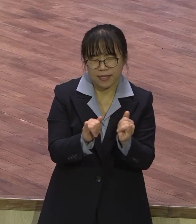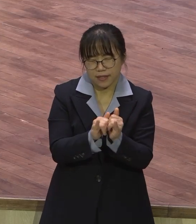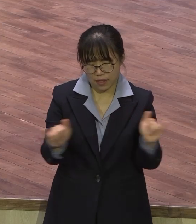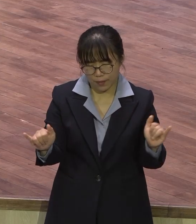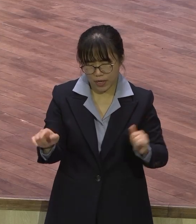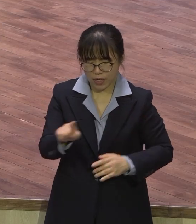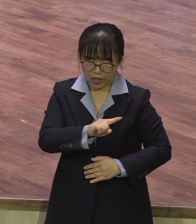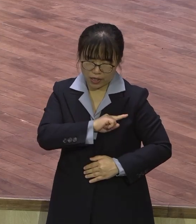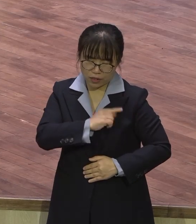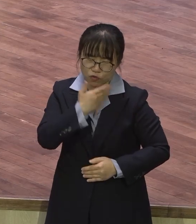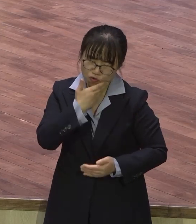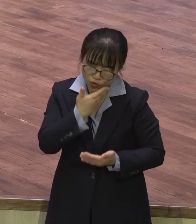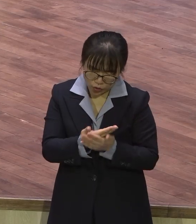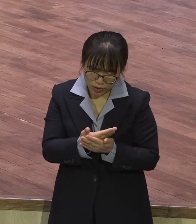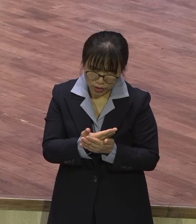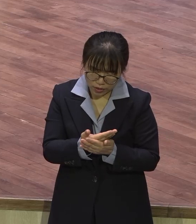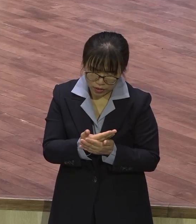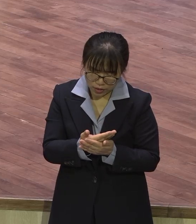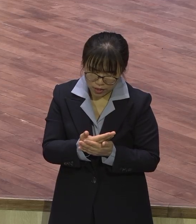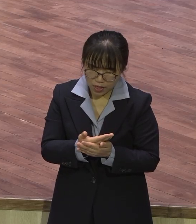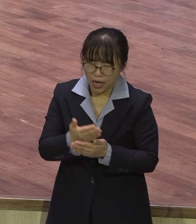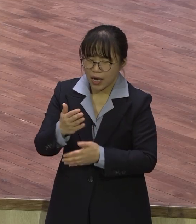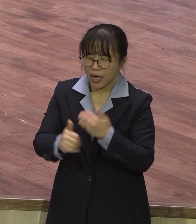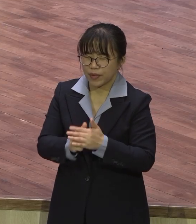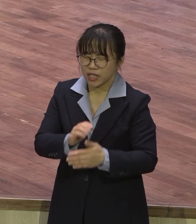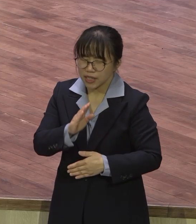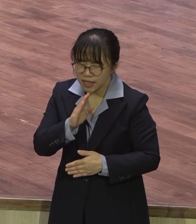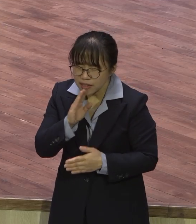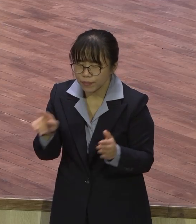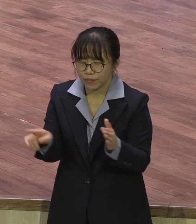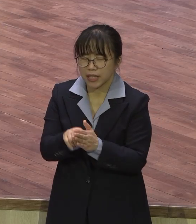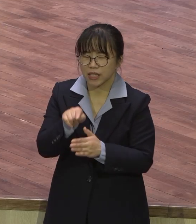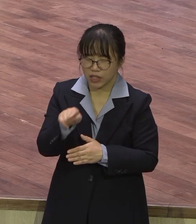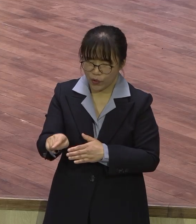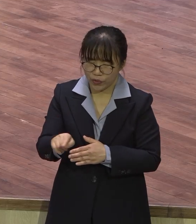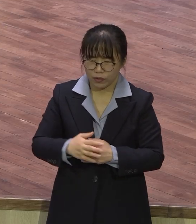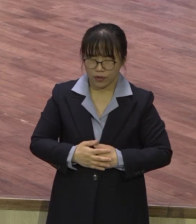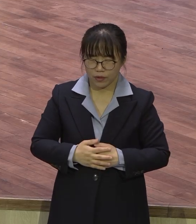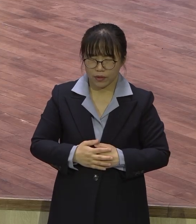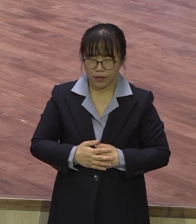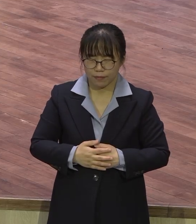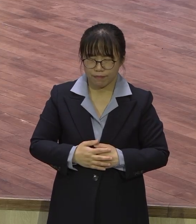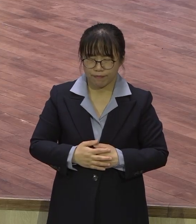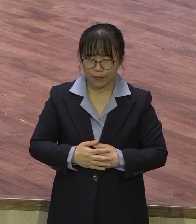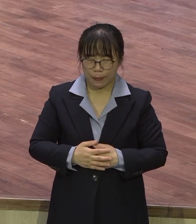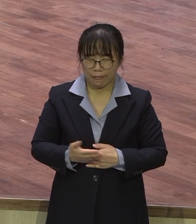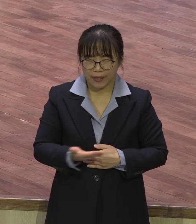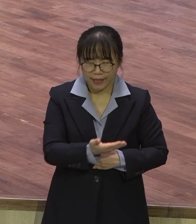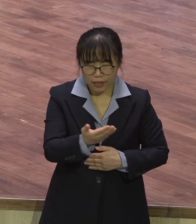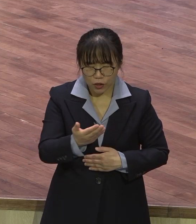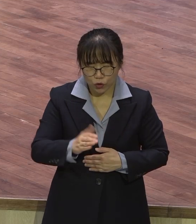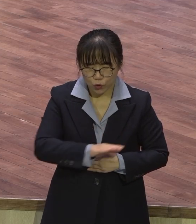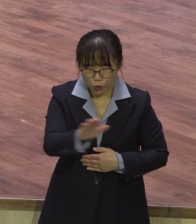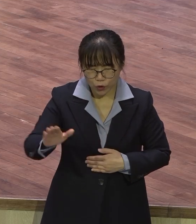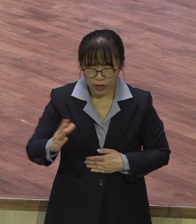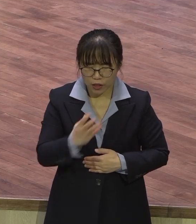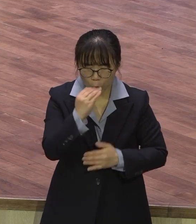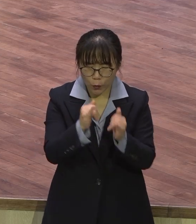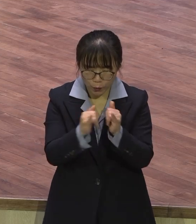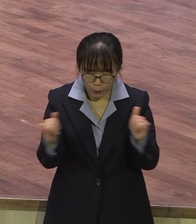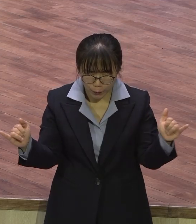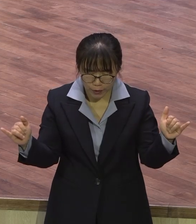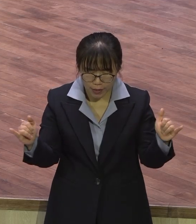중요한 것이 하나님을 믿는 것이라고 했습니다 우리 영계 모든 성도들 참으로 하나님 앞에 어떤